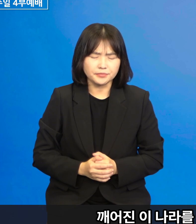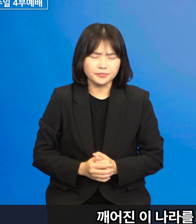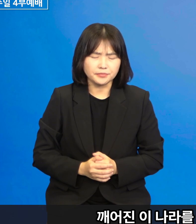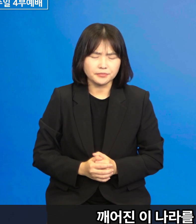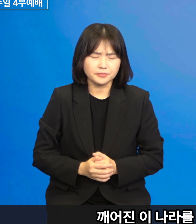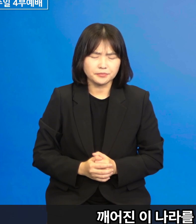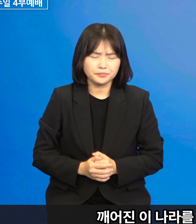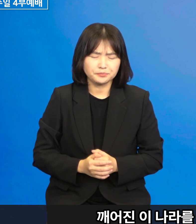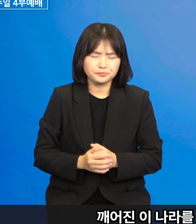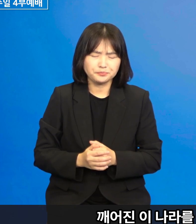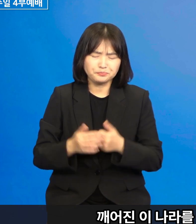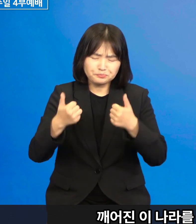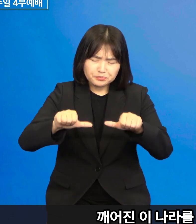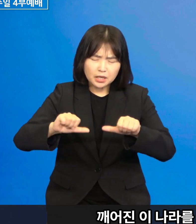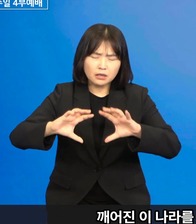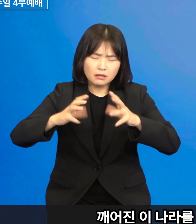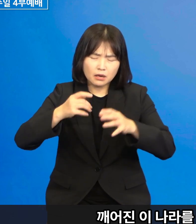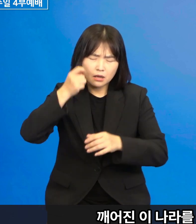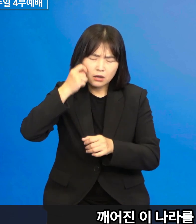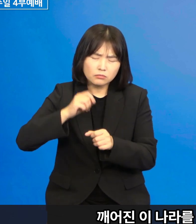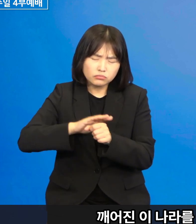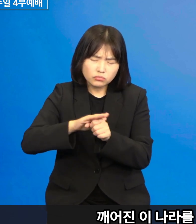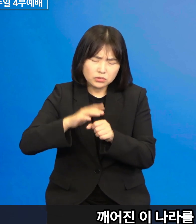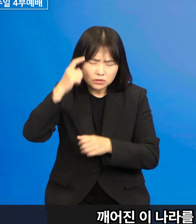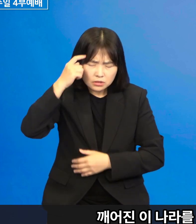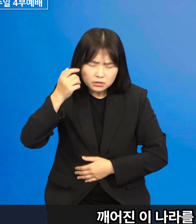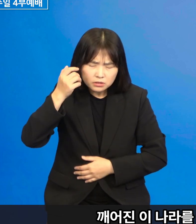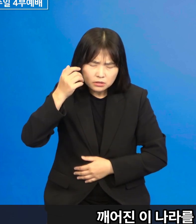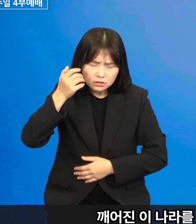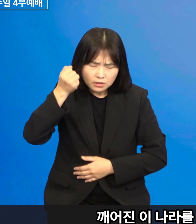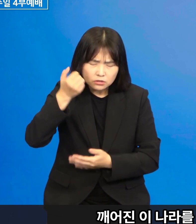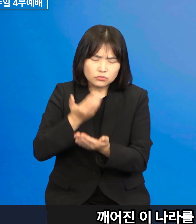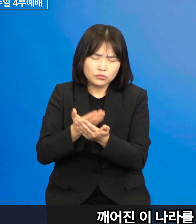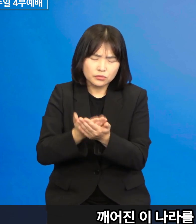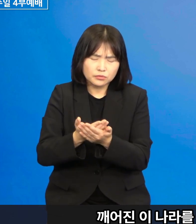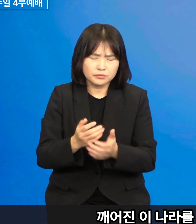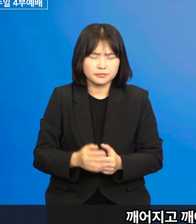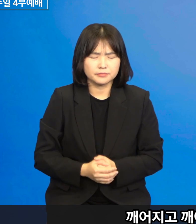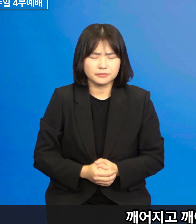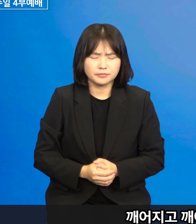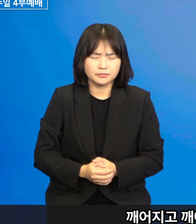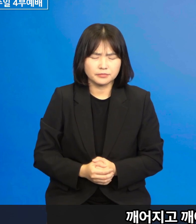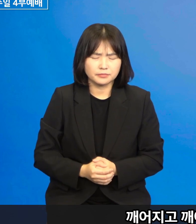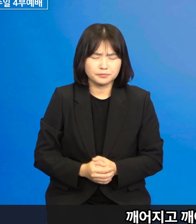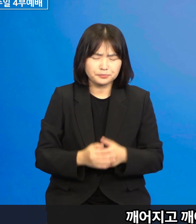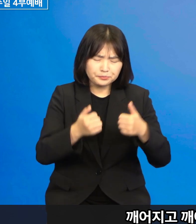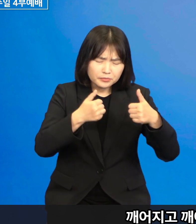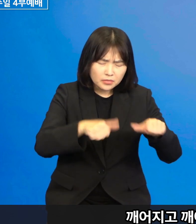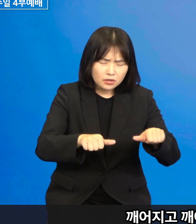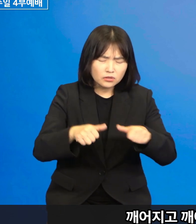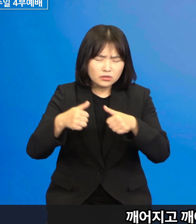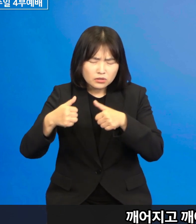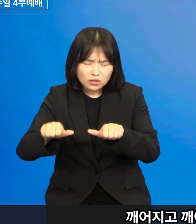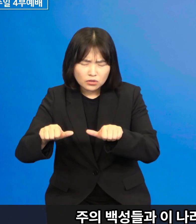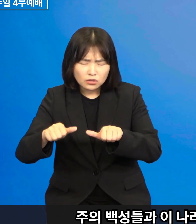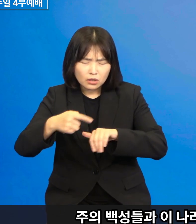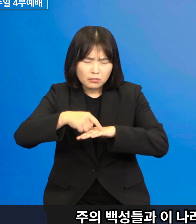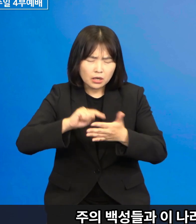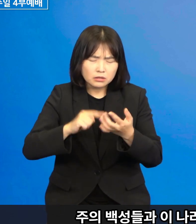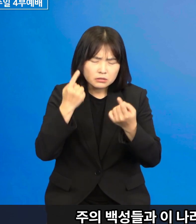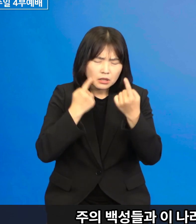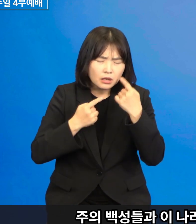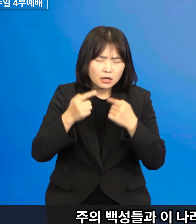깨어진 이 나라를 불쌍히 여겨 주시옵소서. 깨어지고 마음이 상한